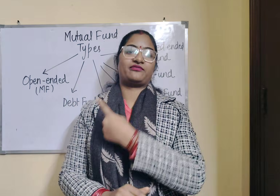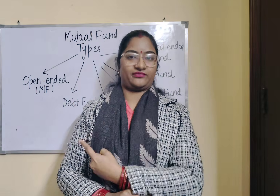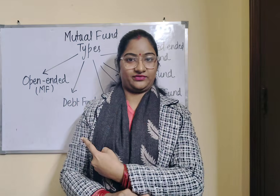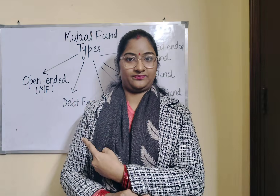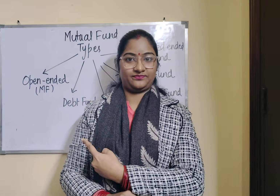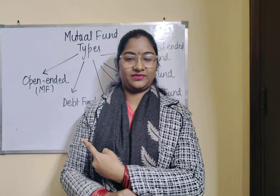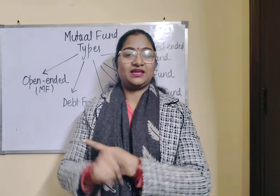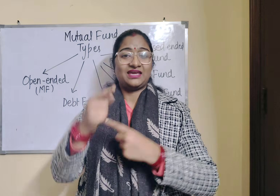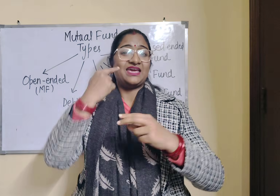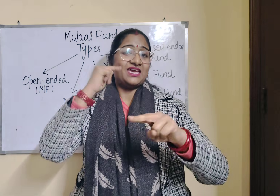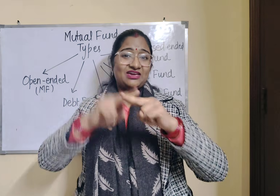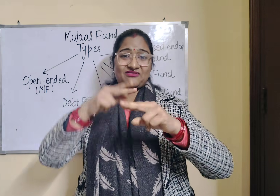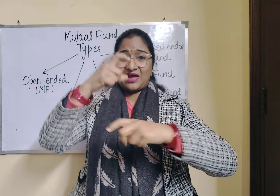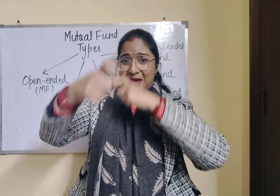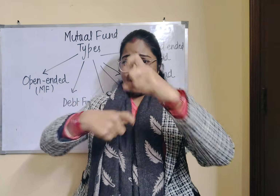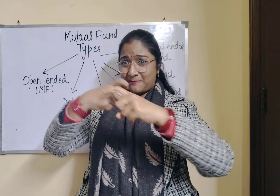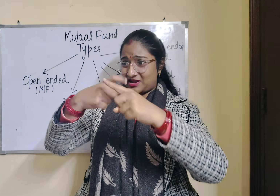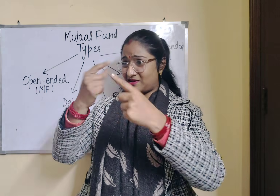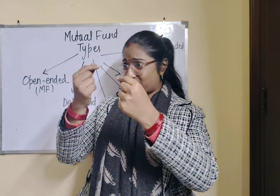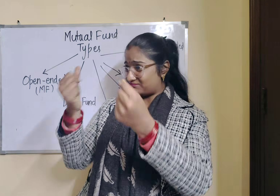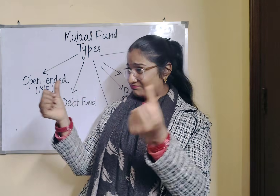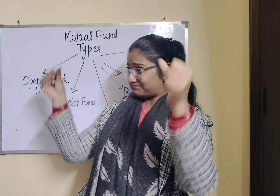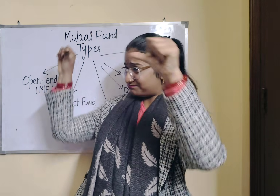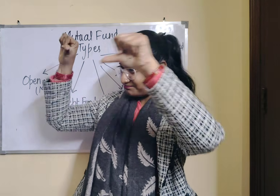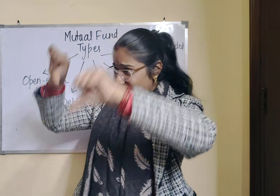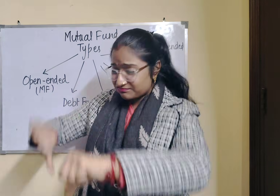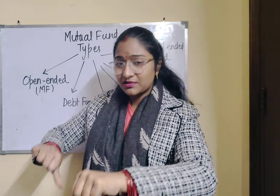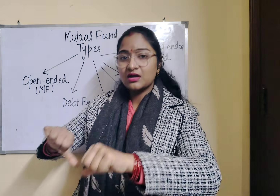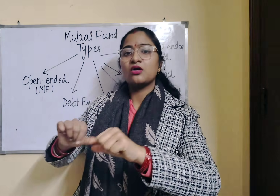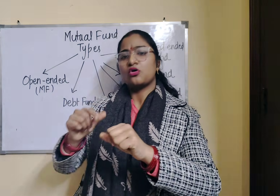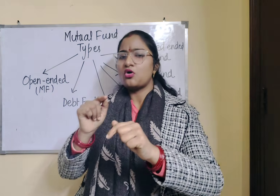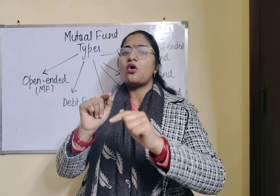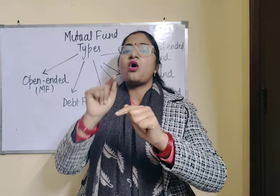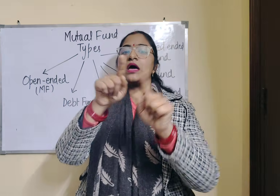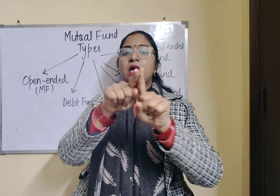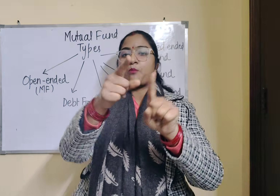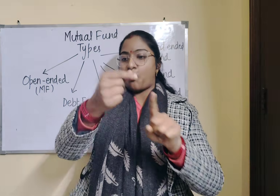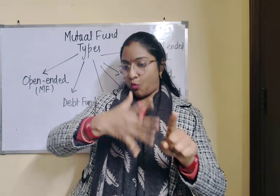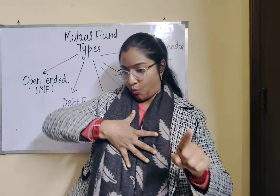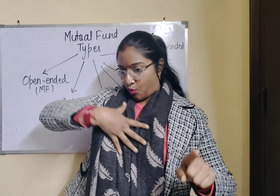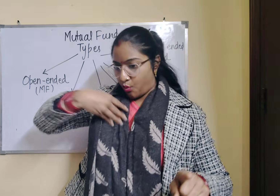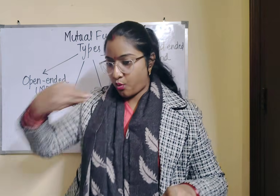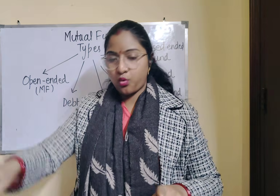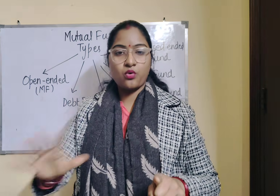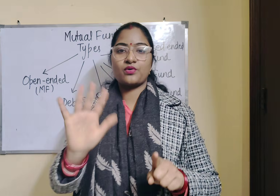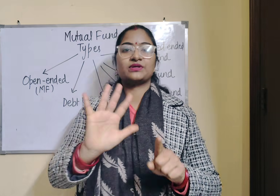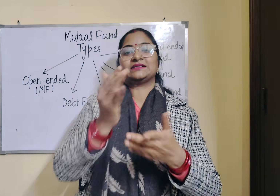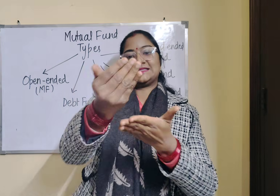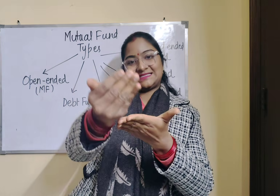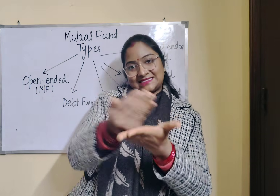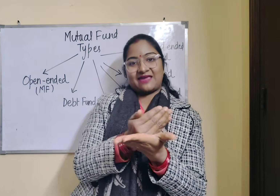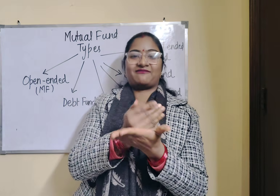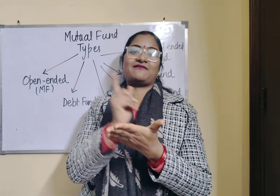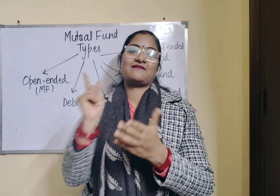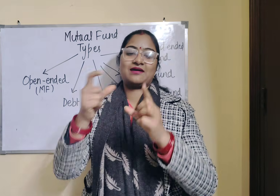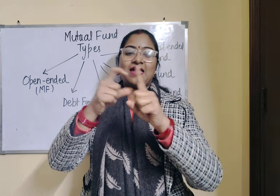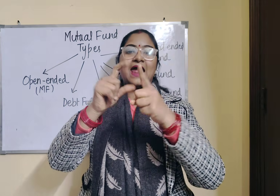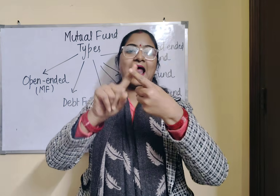ना, ये गवर्नमेंट सिक्योरिटी पे रहता है ना। अगर मतलब जैसे कंपनीज को कोई नुकसान हुआ या कुछ हुआ,